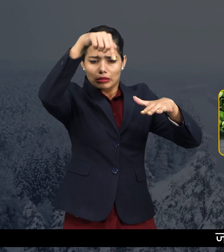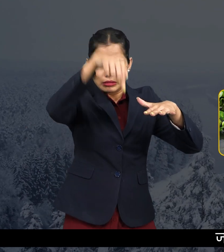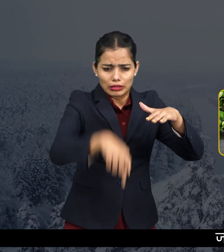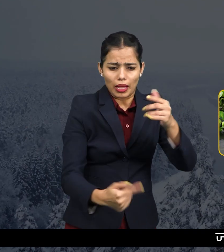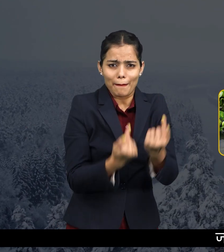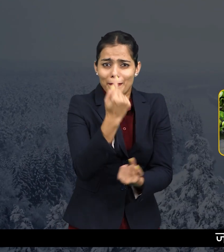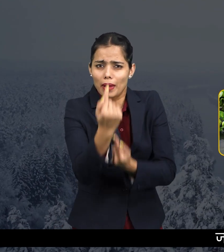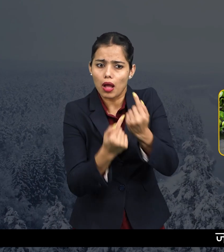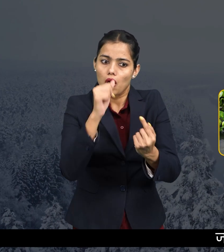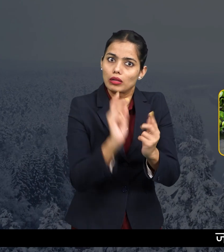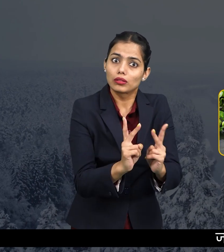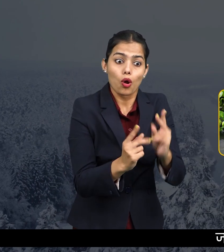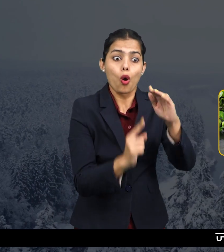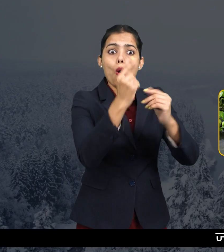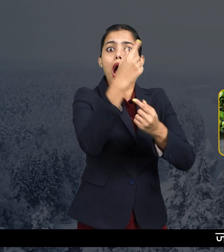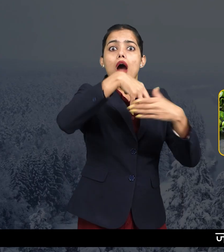जलकुंभ,